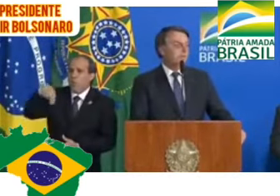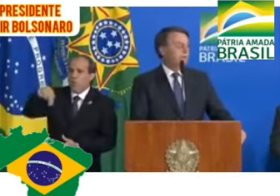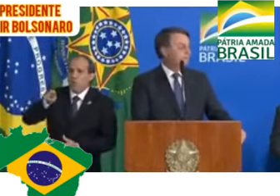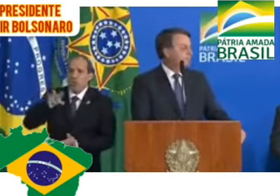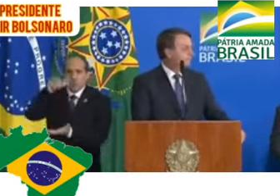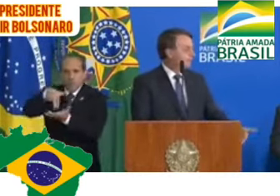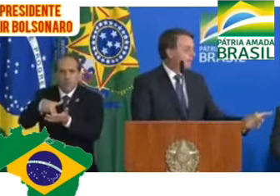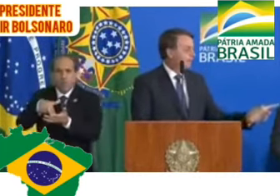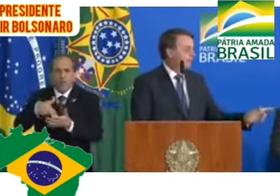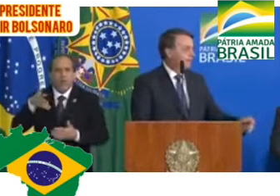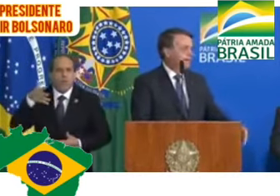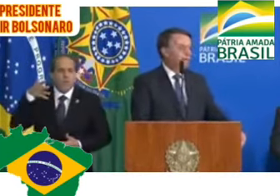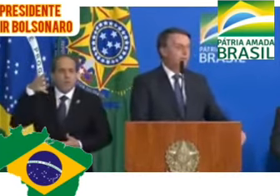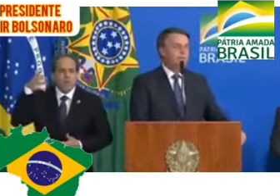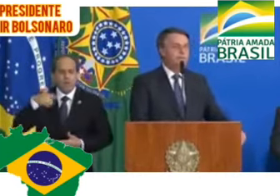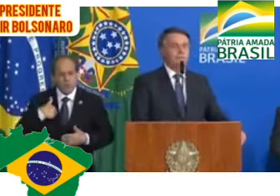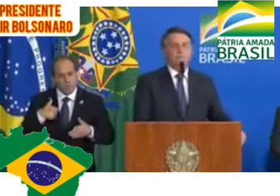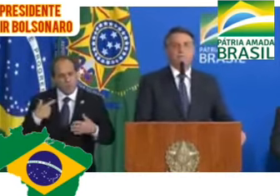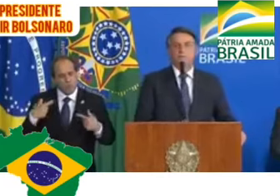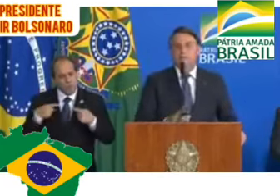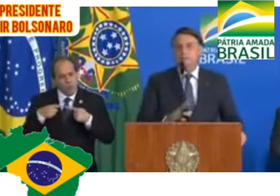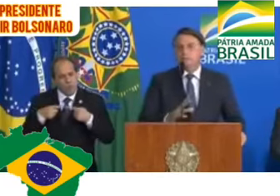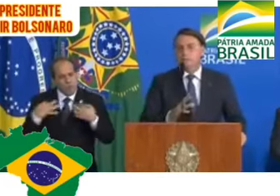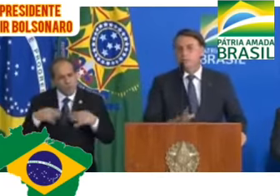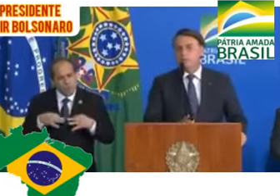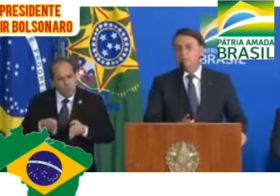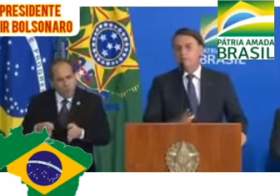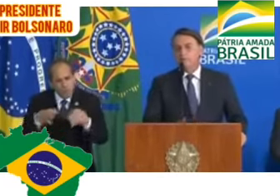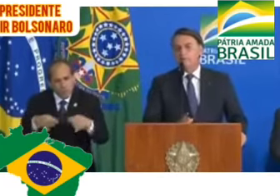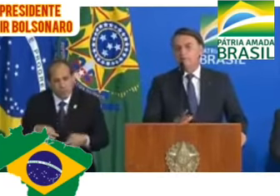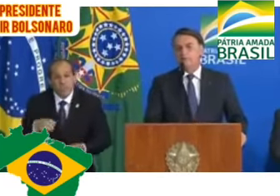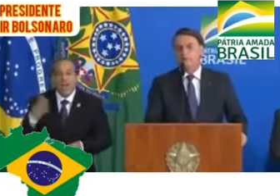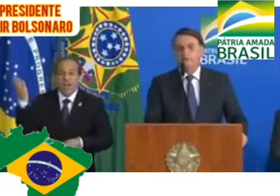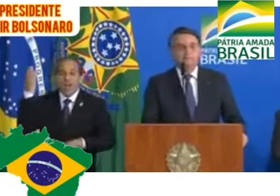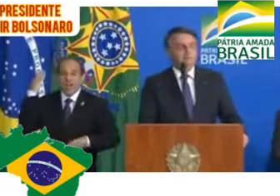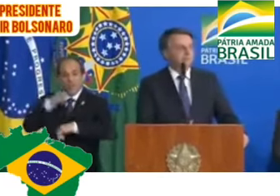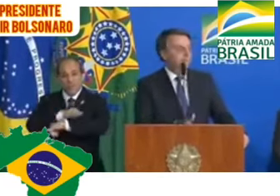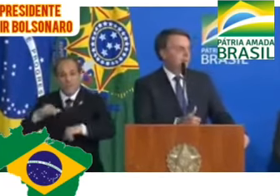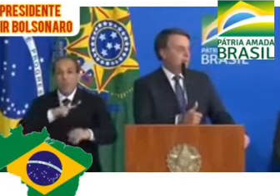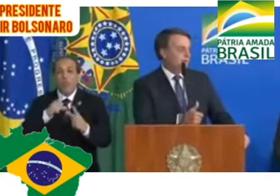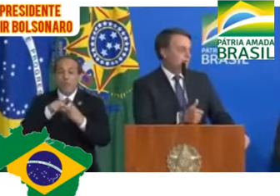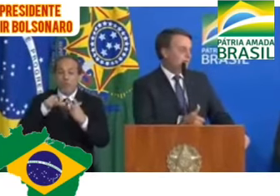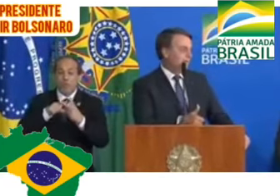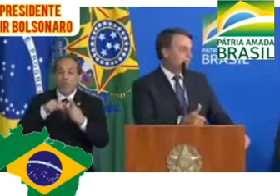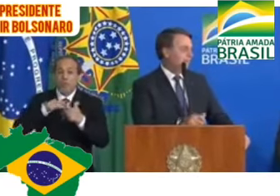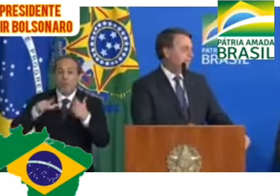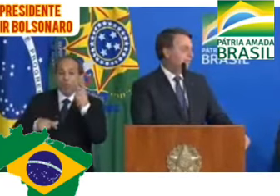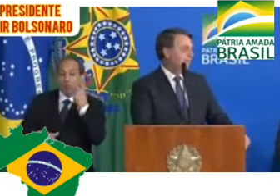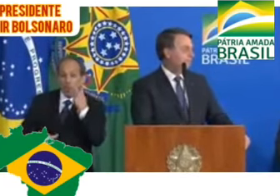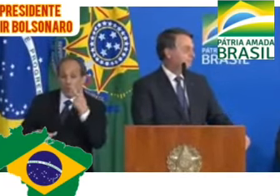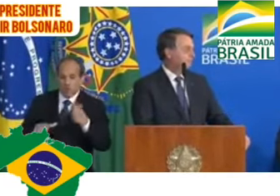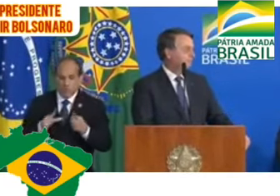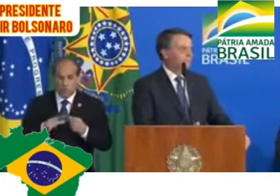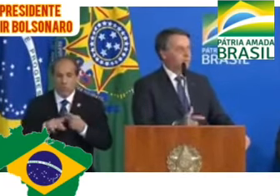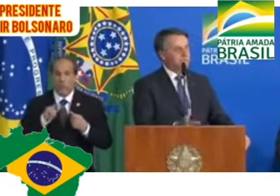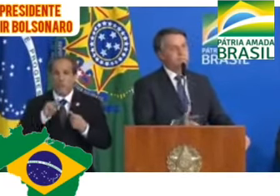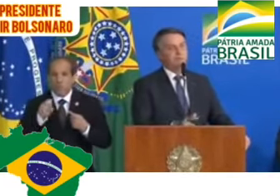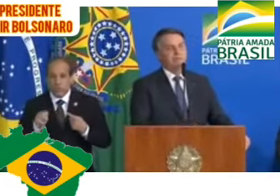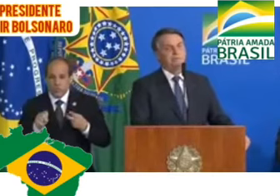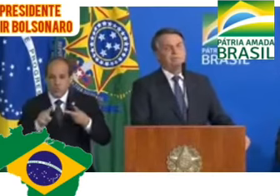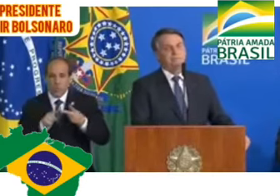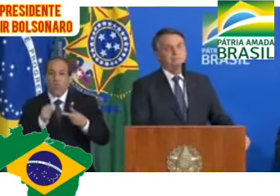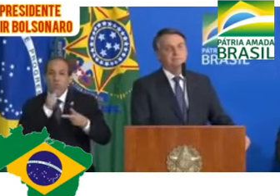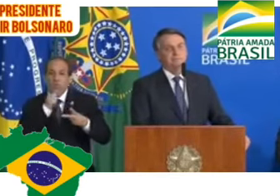estava no caminho certo. Lá eu havia dito, temos dois problemas pela frente: o vírus